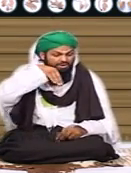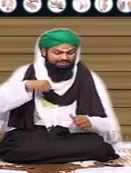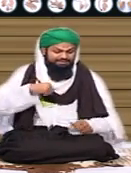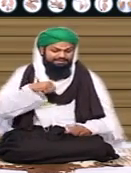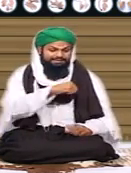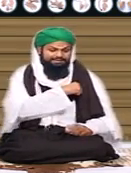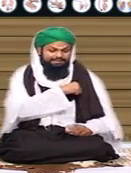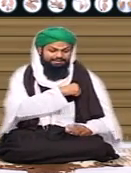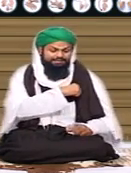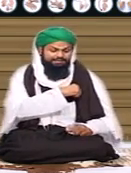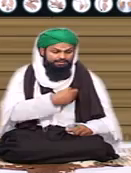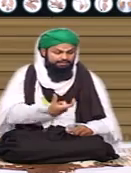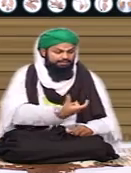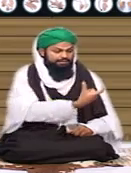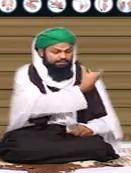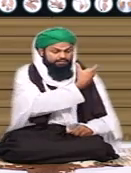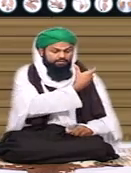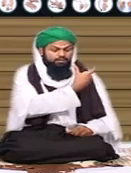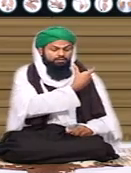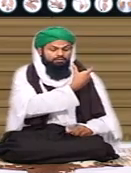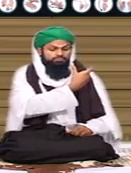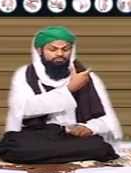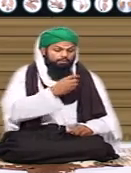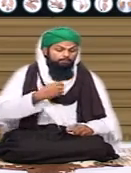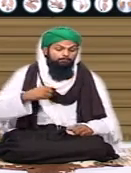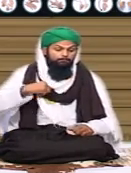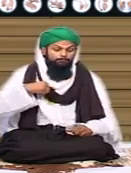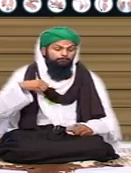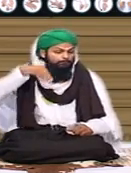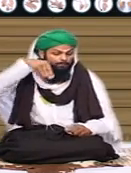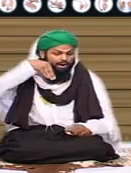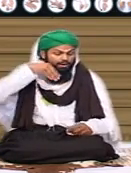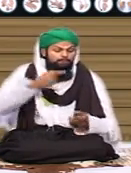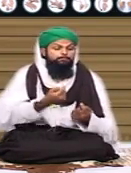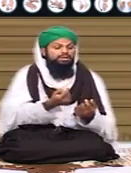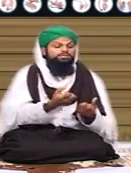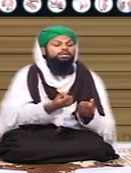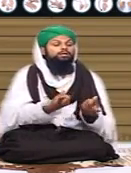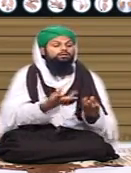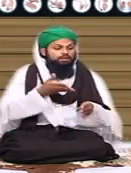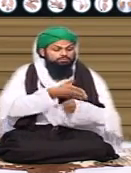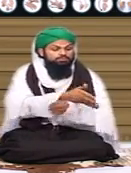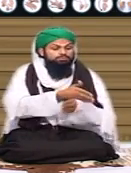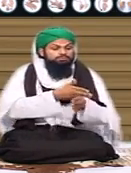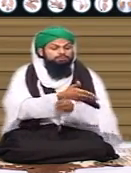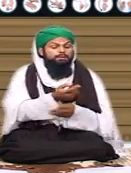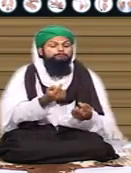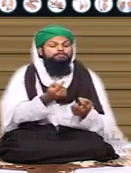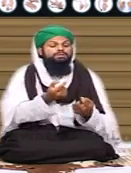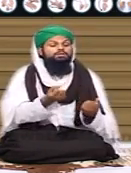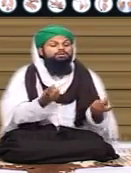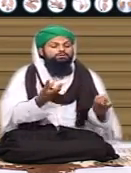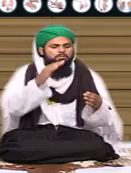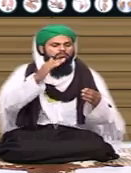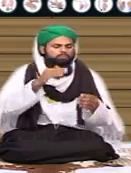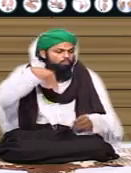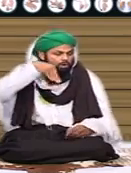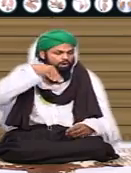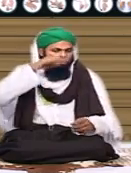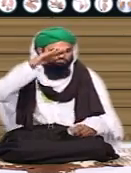بقرعید ہے، بقرعید آ گئی تو بکرے ذبح کرنے کی اجرت طے نہیں ہوتی، جیسا بکرا کوئی مطلب چھوٹا ہوتا ہے،